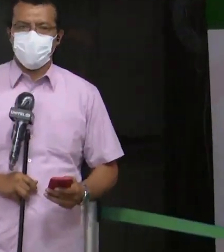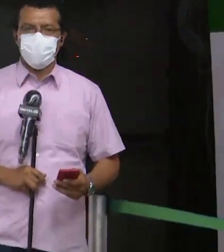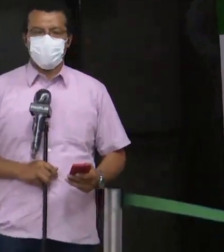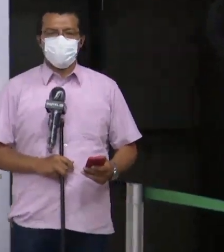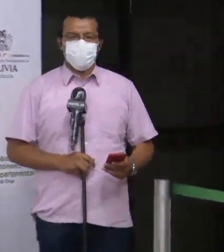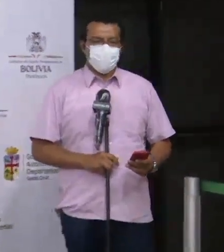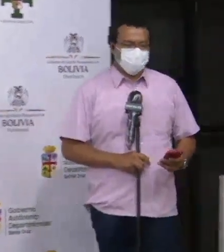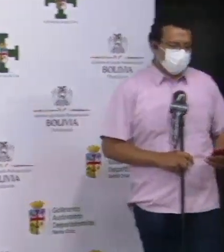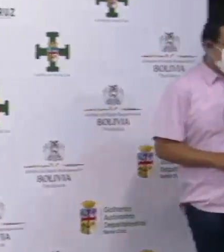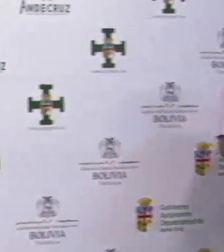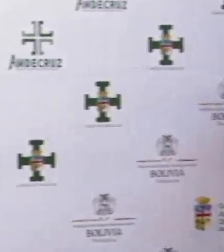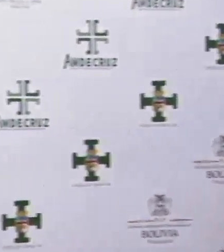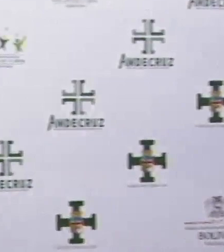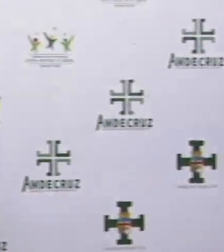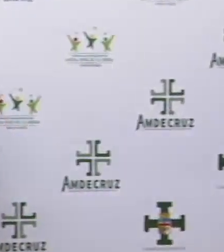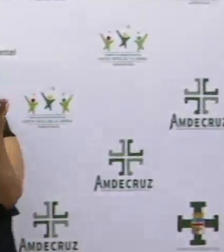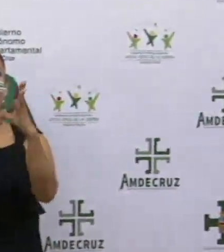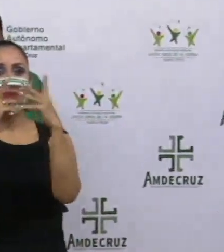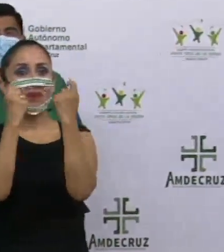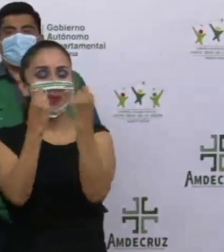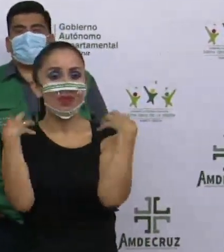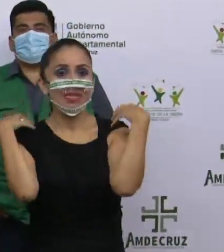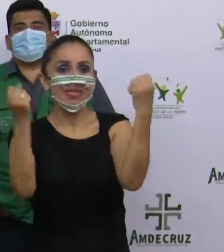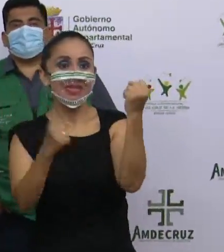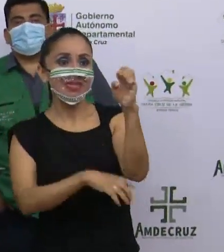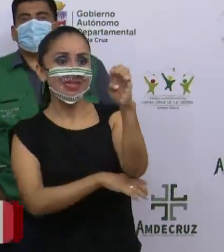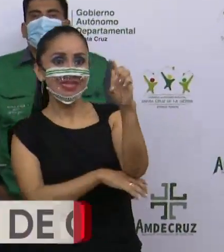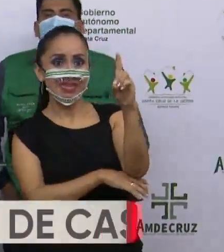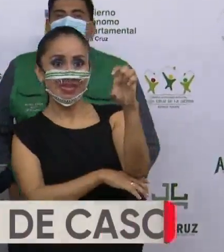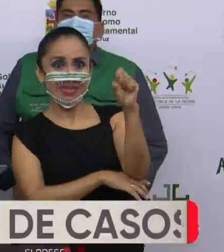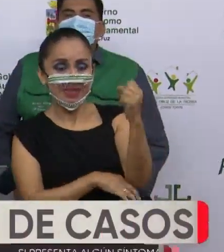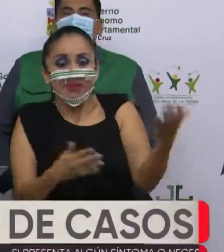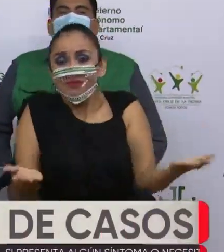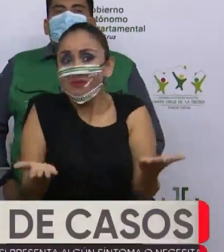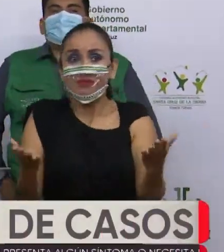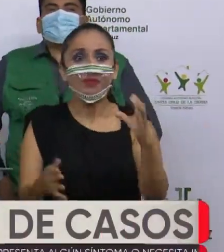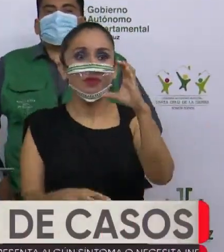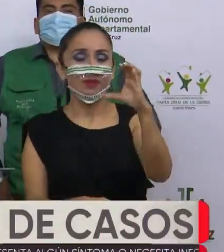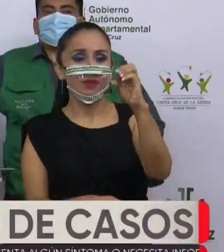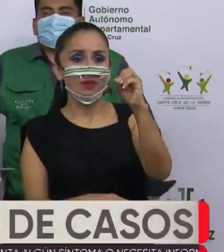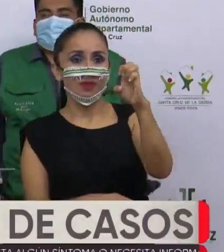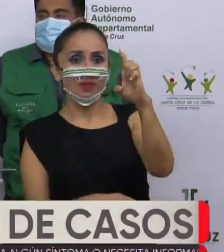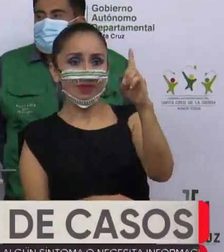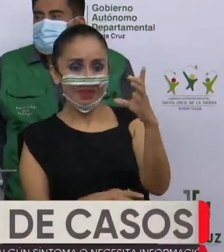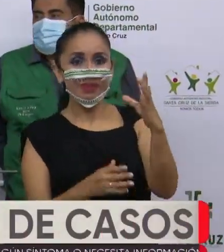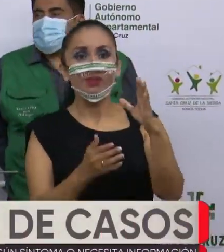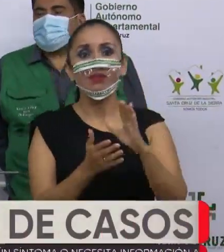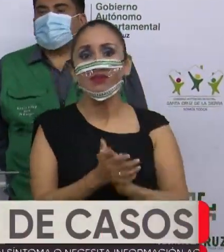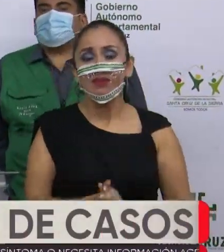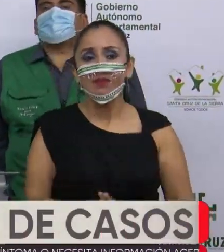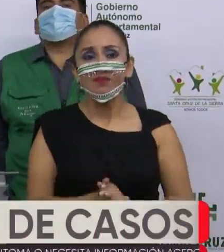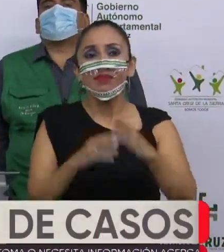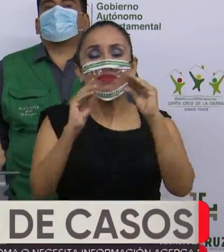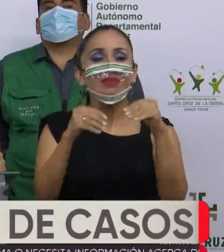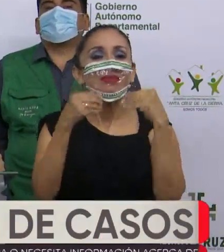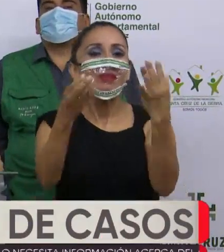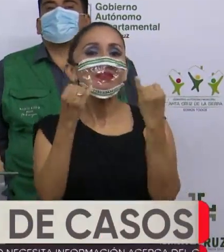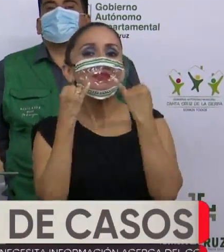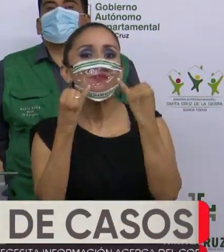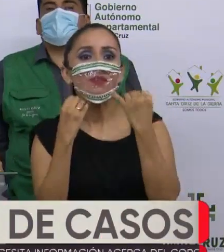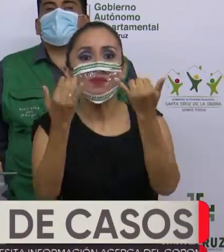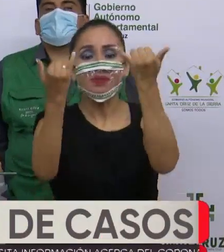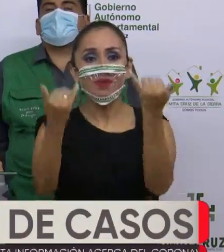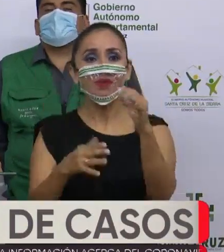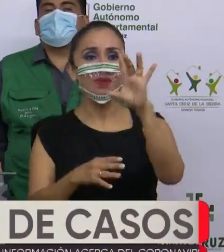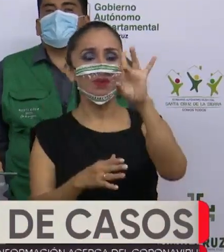manifestaba, el director del CEDES anuncia los casos para esta jornada de 8 de septiembre en relación a los casos confirmados por coronavirus. Evita reporte para el día